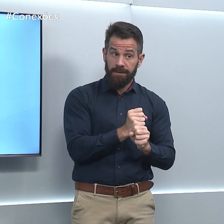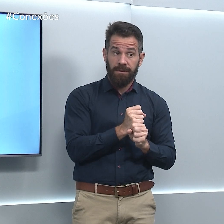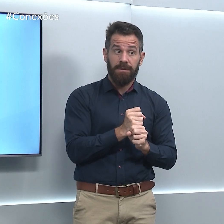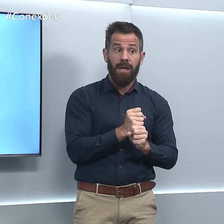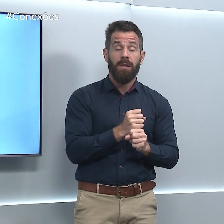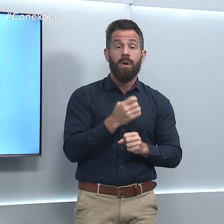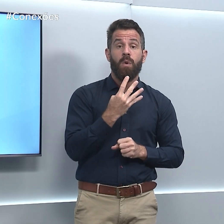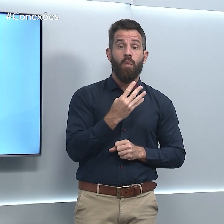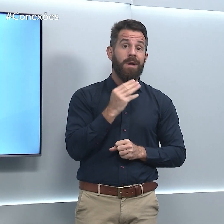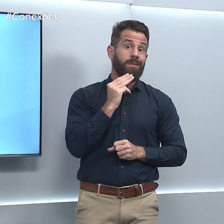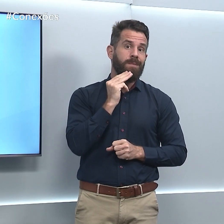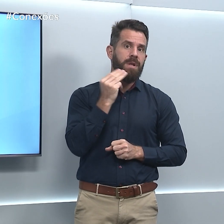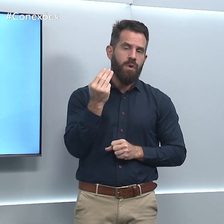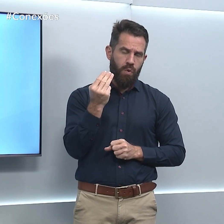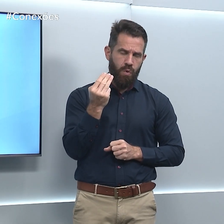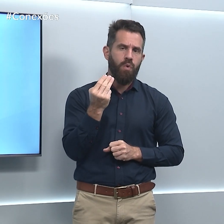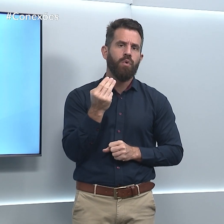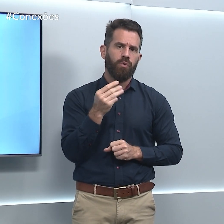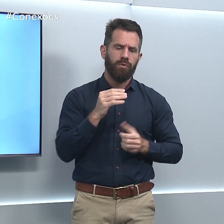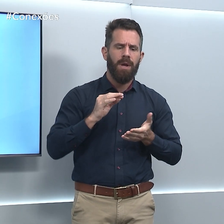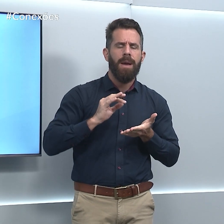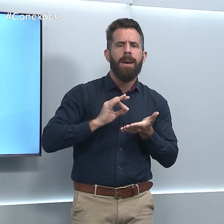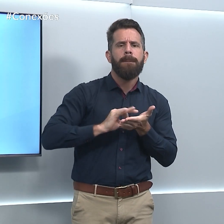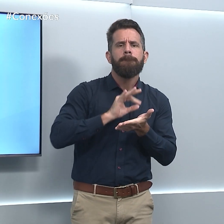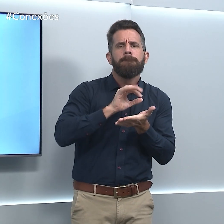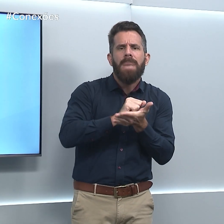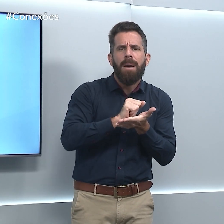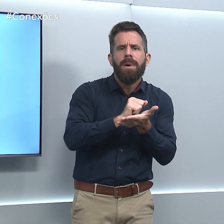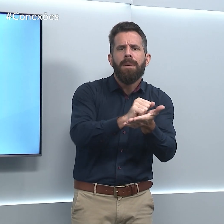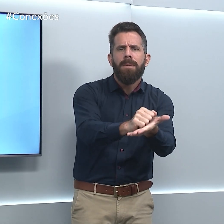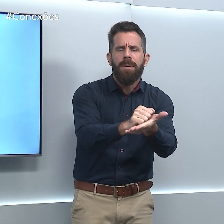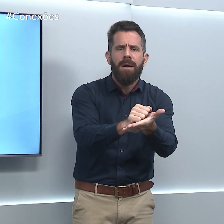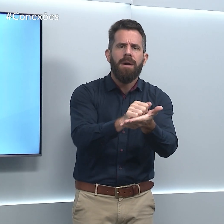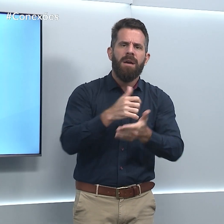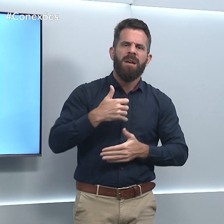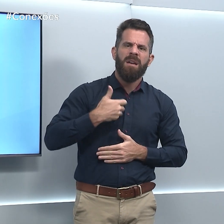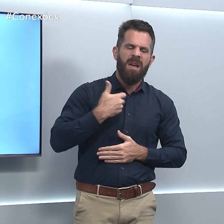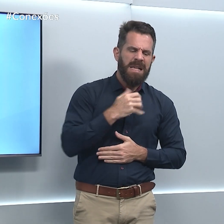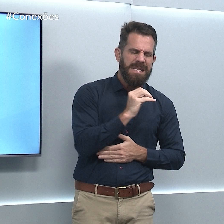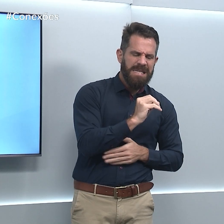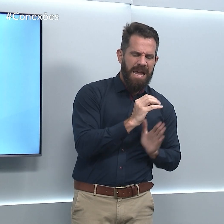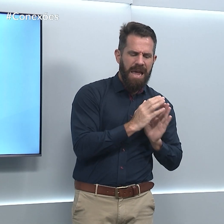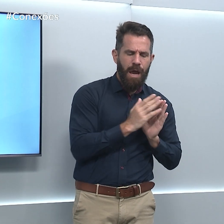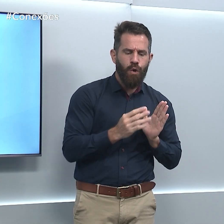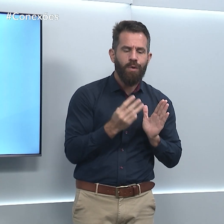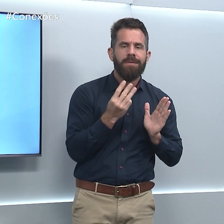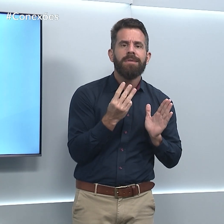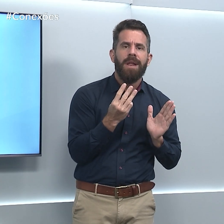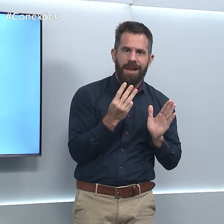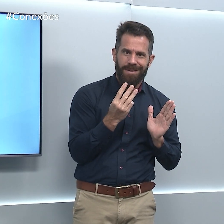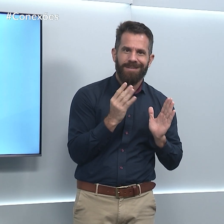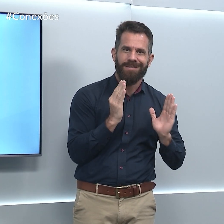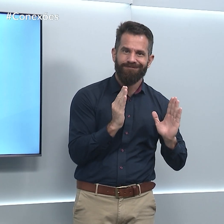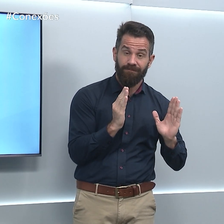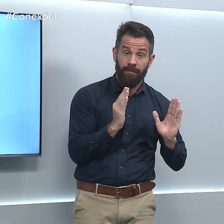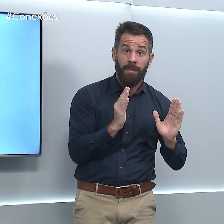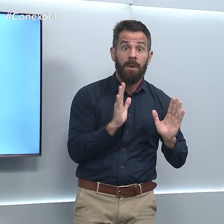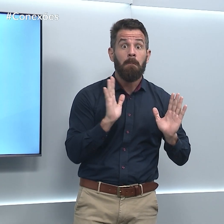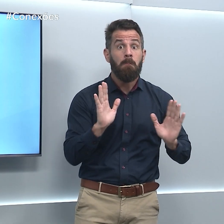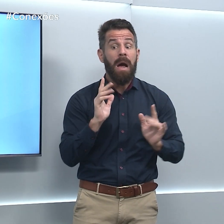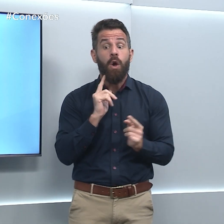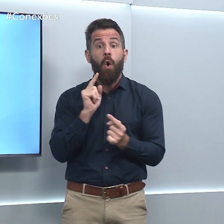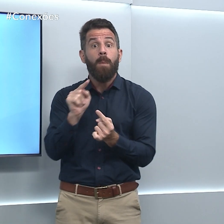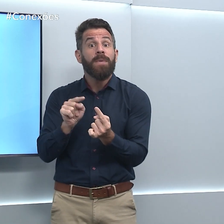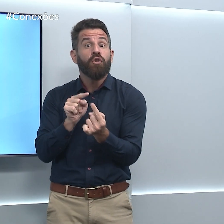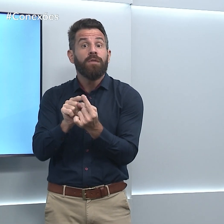a 3 anos matriculadas nessa fase da educação. A meta era de 5 milhões. Bom, um